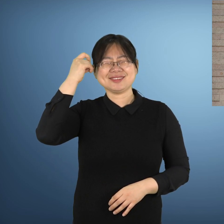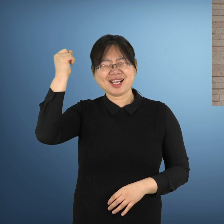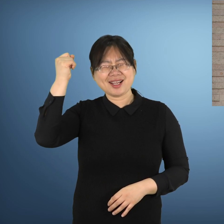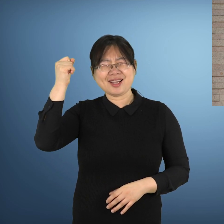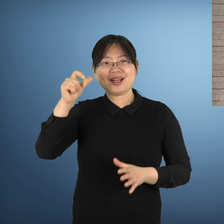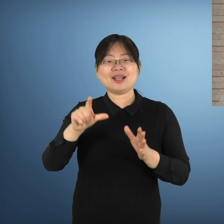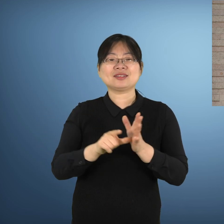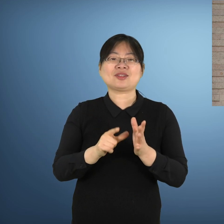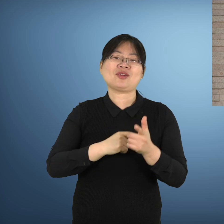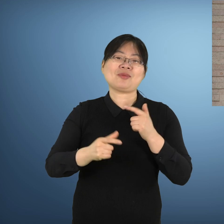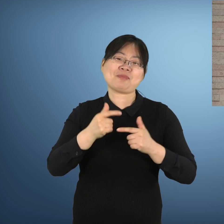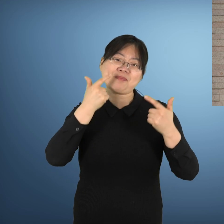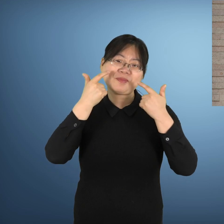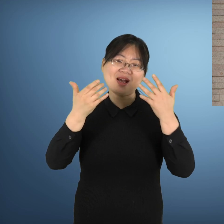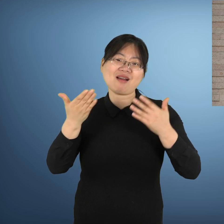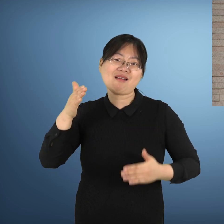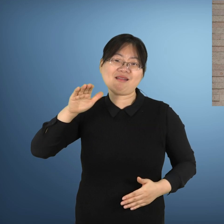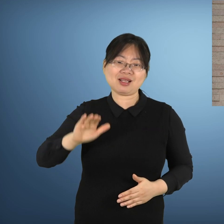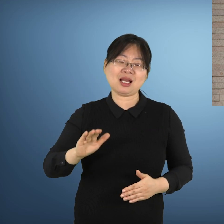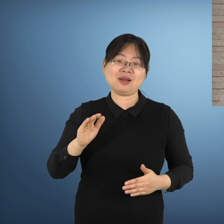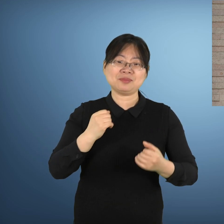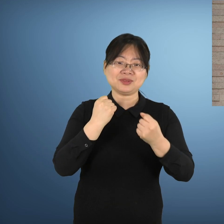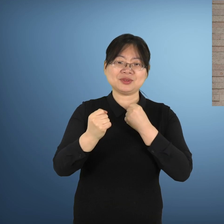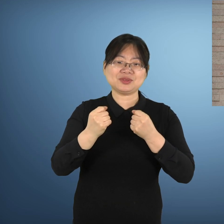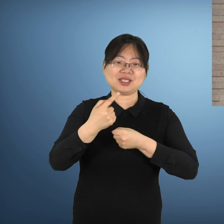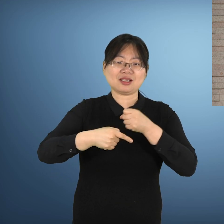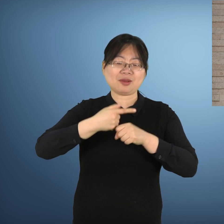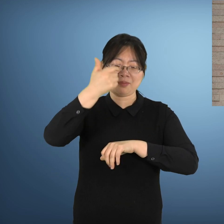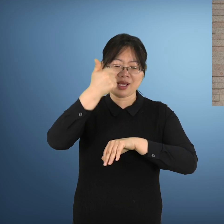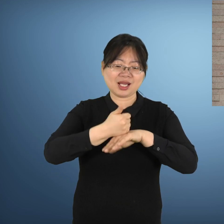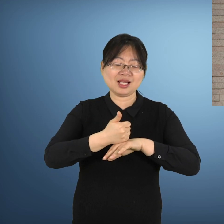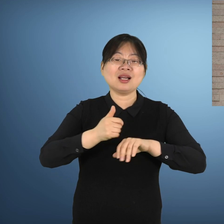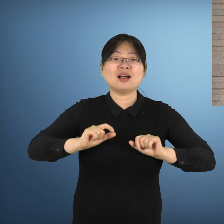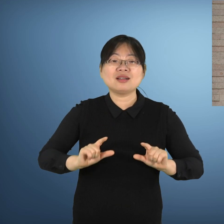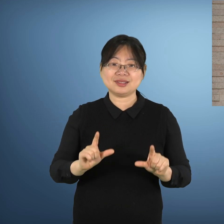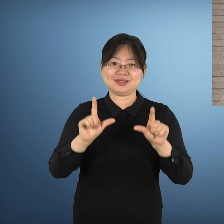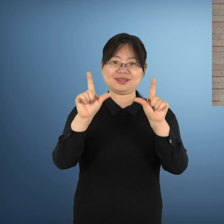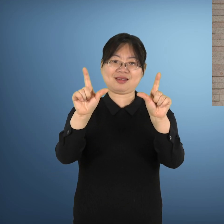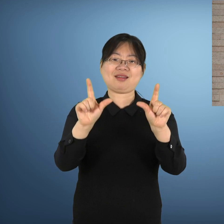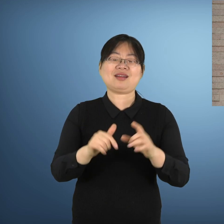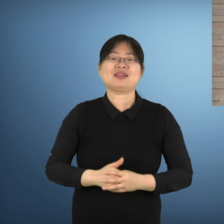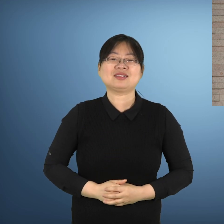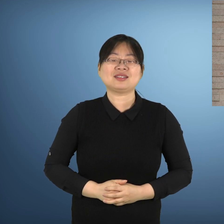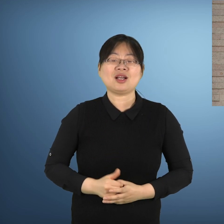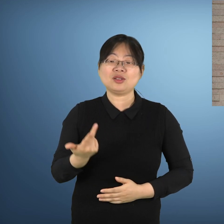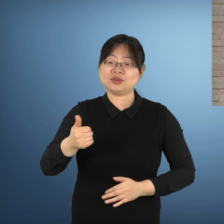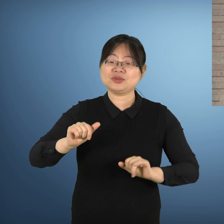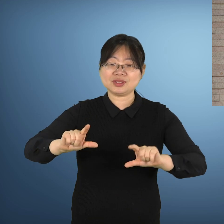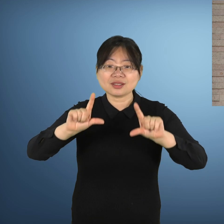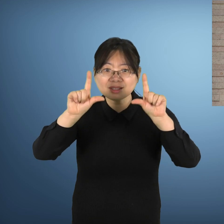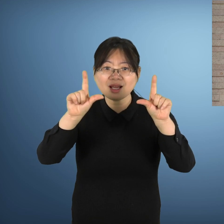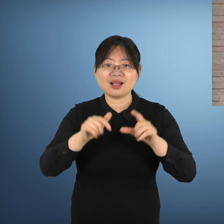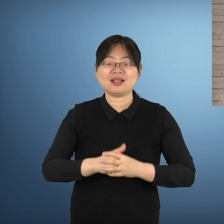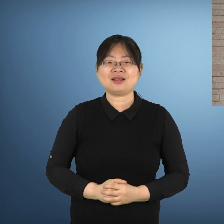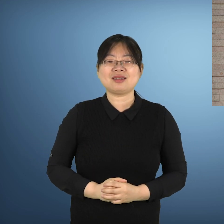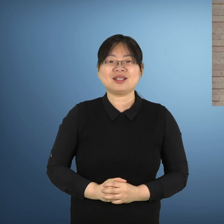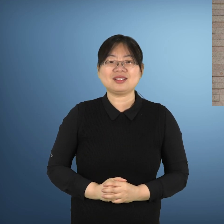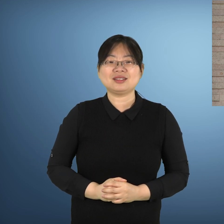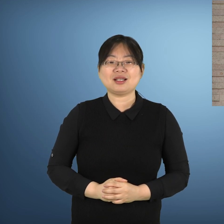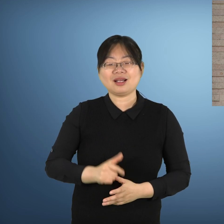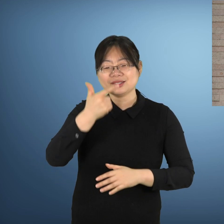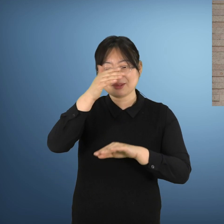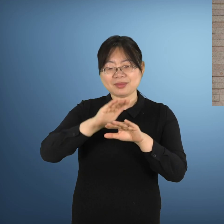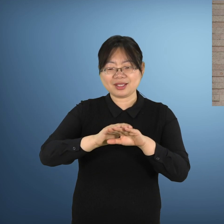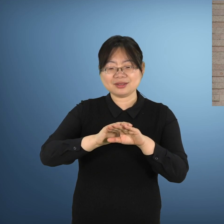주님 앞에. 그런데도 한 해 끝에 또 이 마지막 날, 주일날 예배자로 설 수